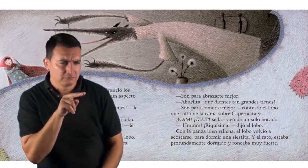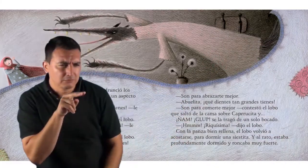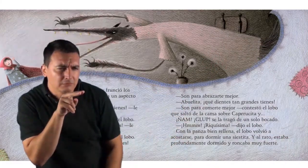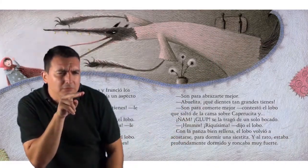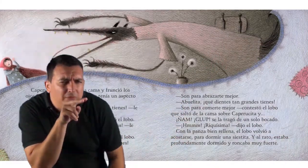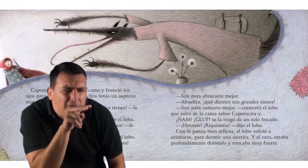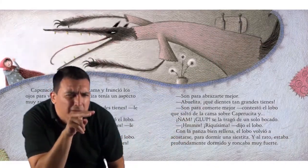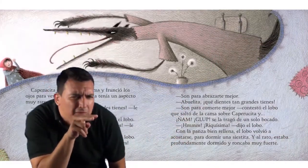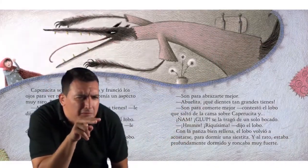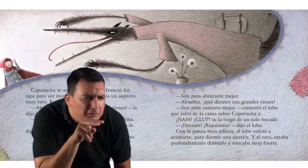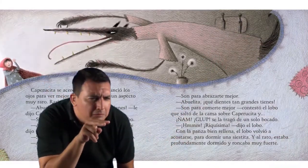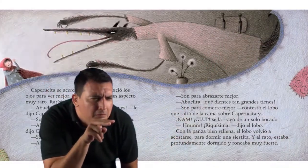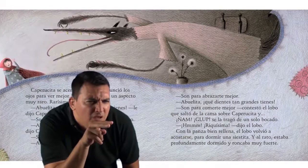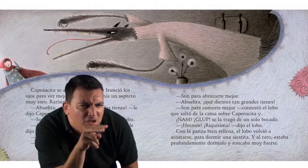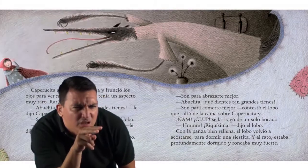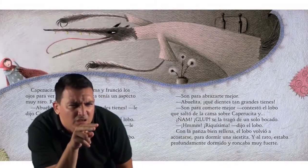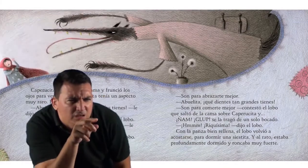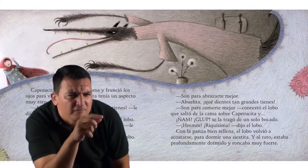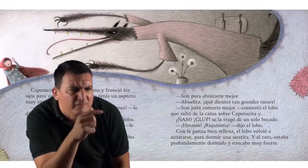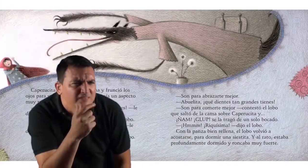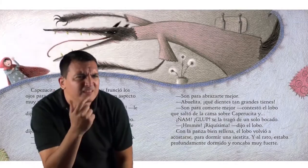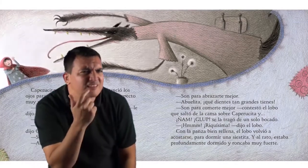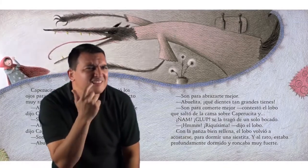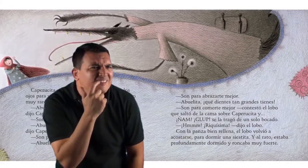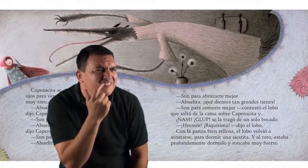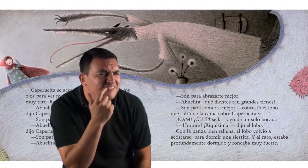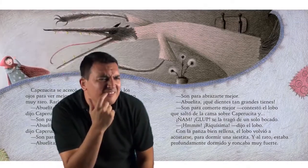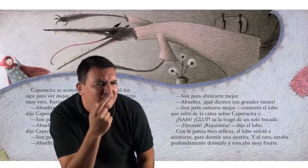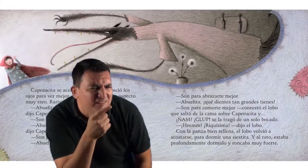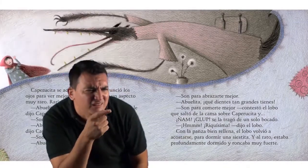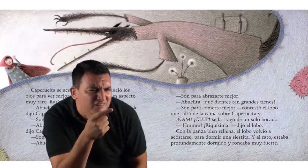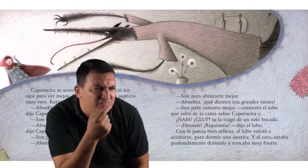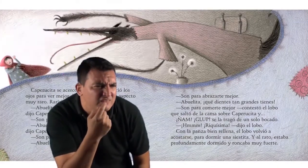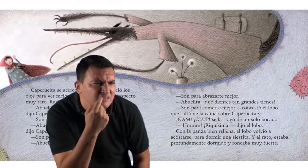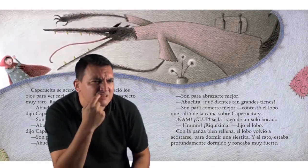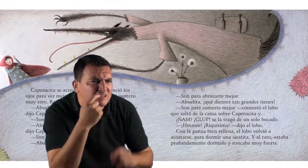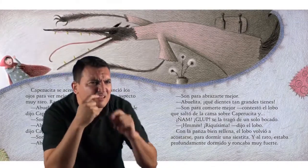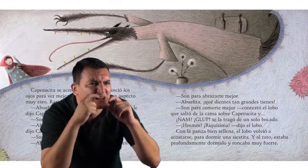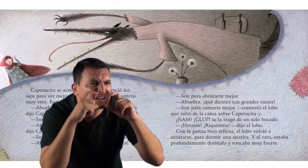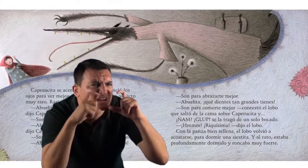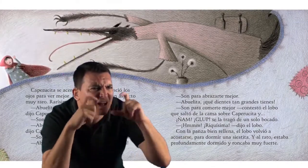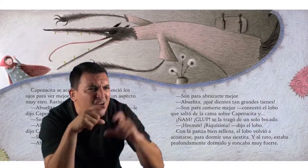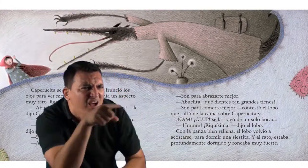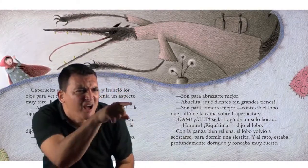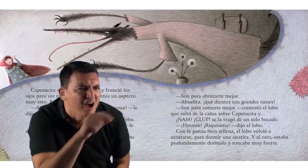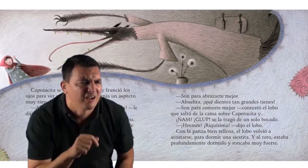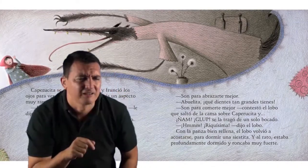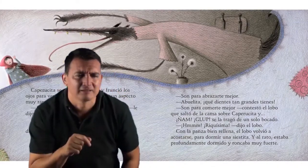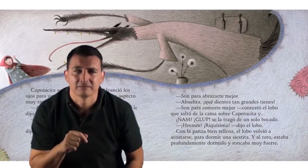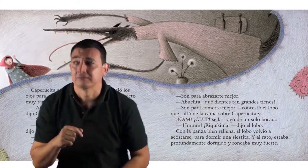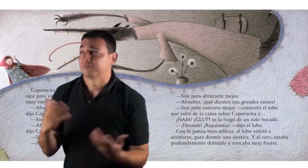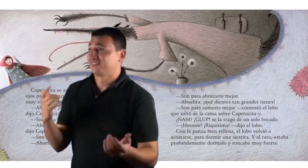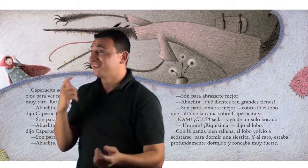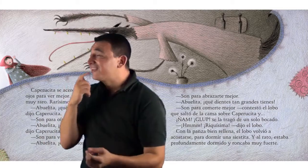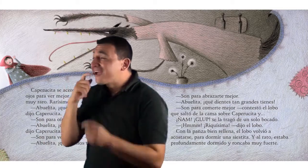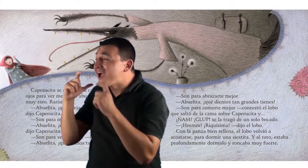Abuelita, ¿qué dientes tan grandes tienes? Son para comerte mejor, contestó el lobo, que saltó de la cama